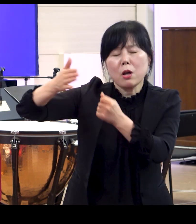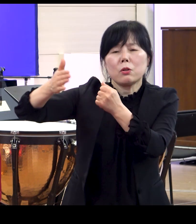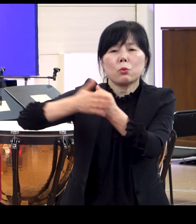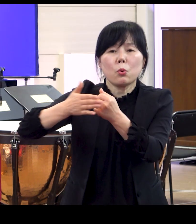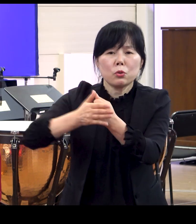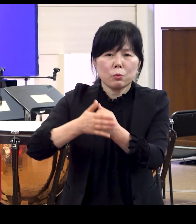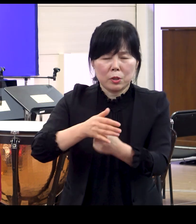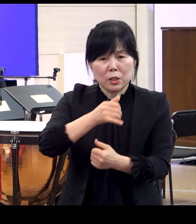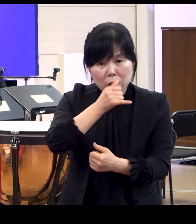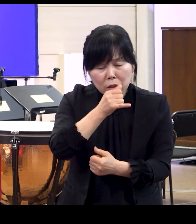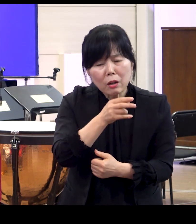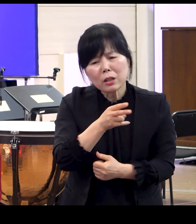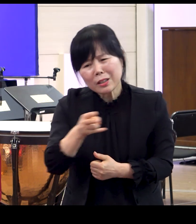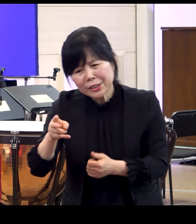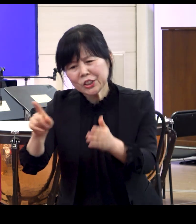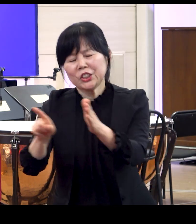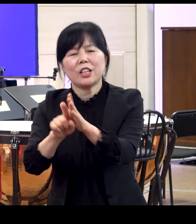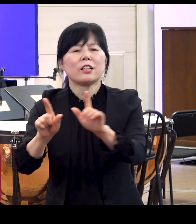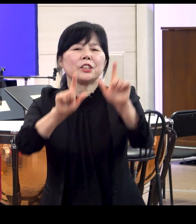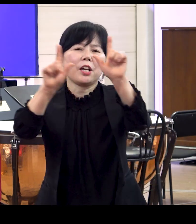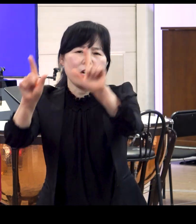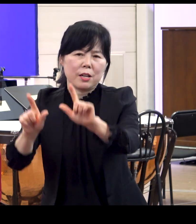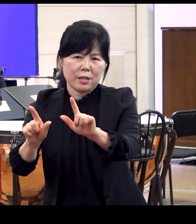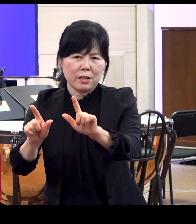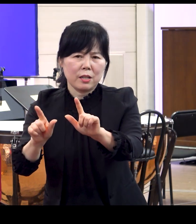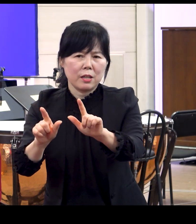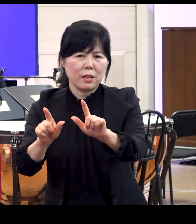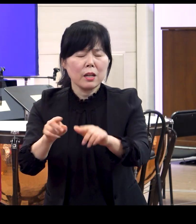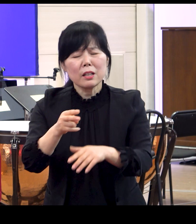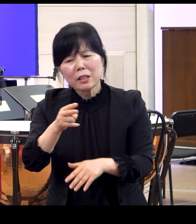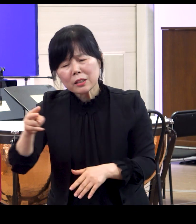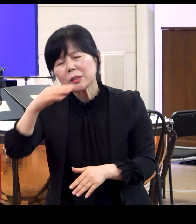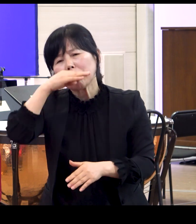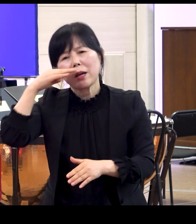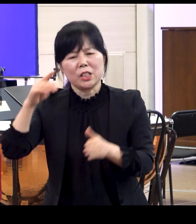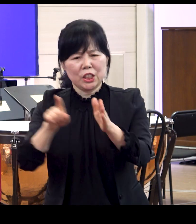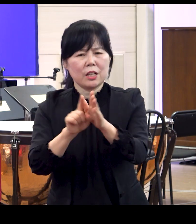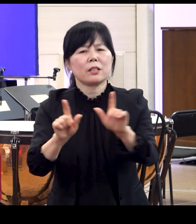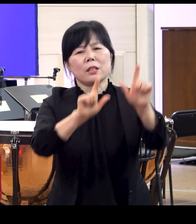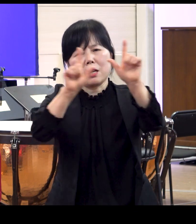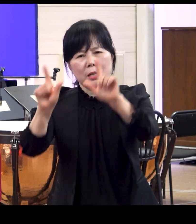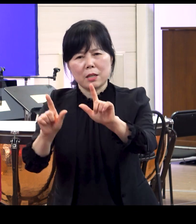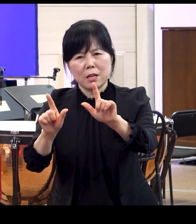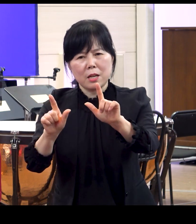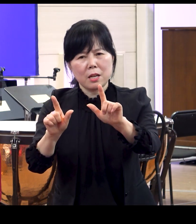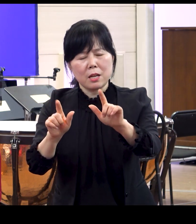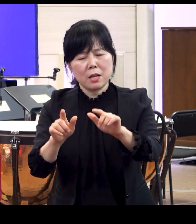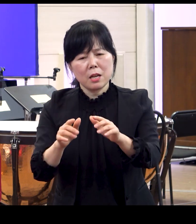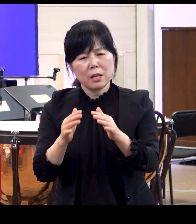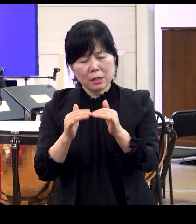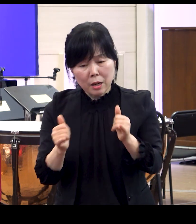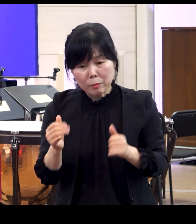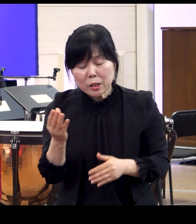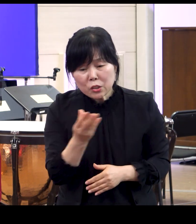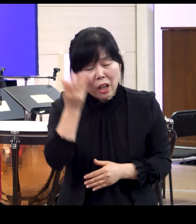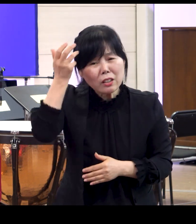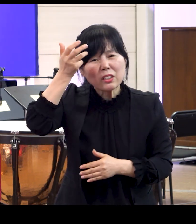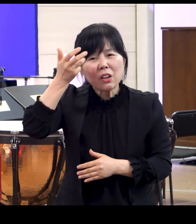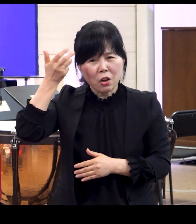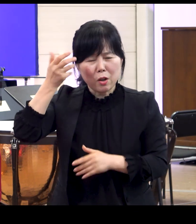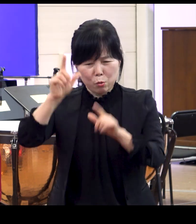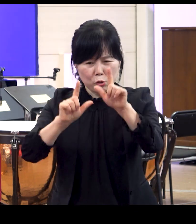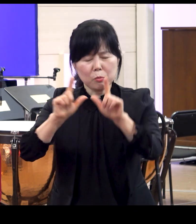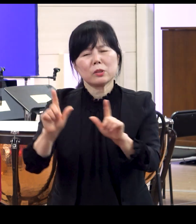역사를 행하시는 것, 이게 신앙생활이에요. 이게 제대로 된 거고요. 그래야 우리가 생명이 되는 겁니다.